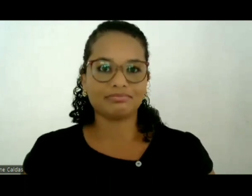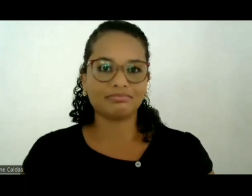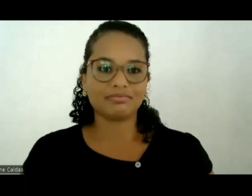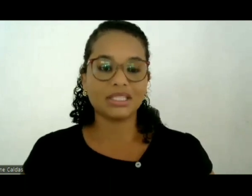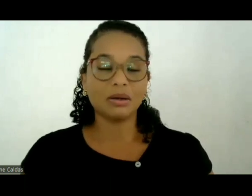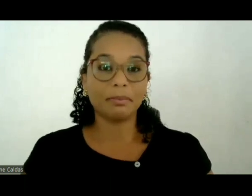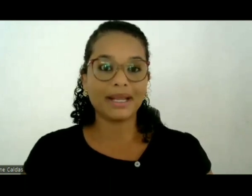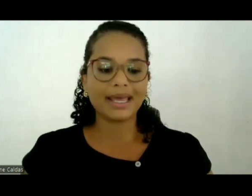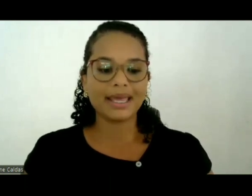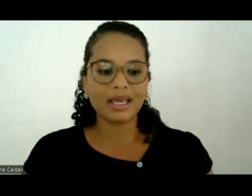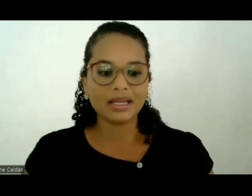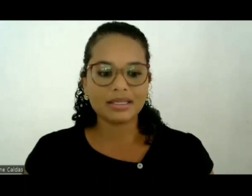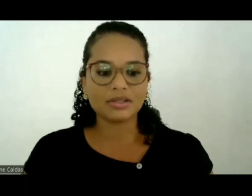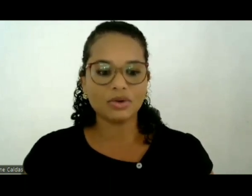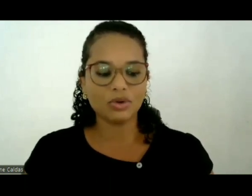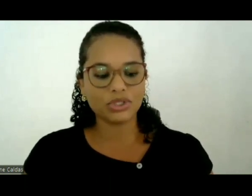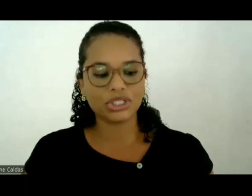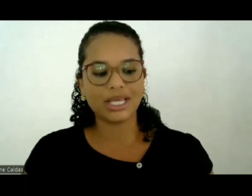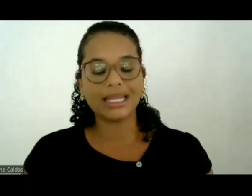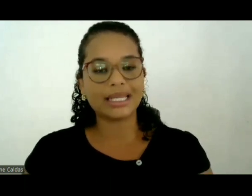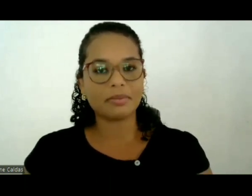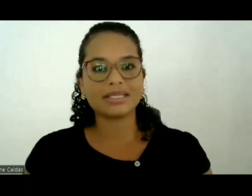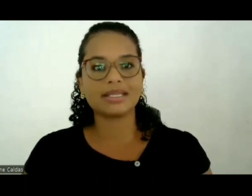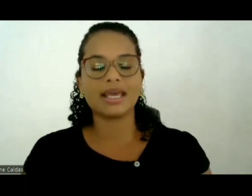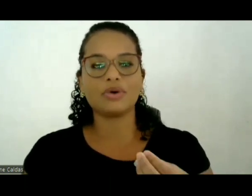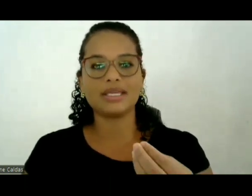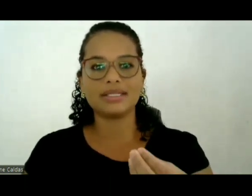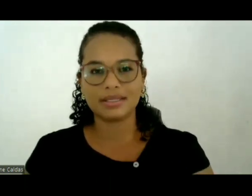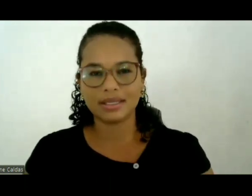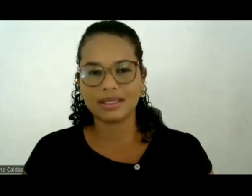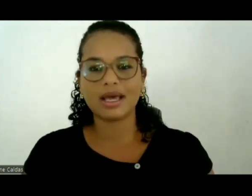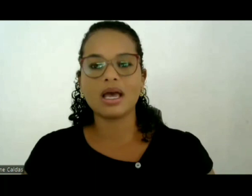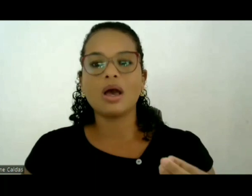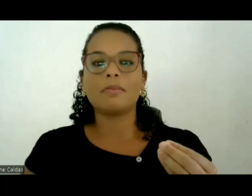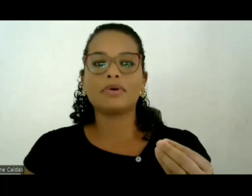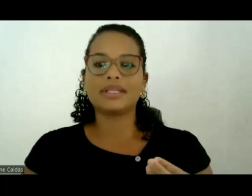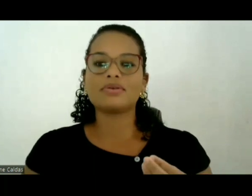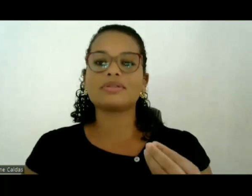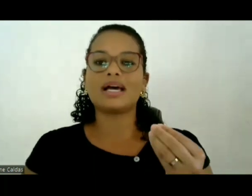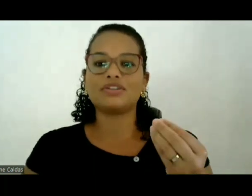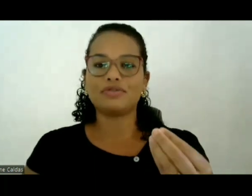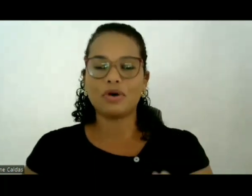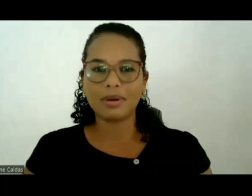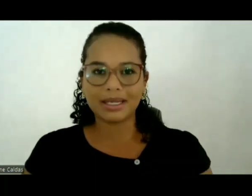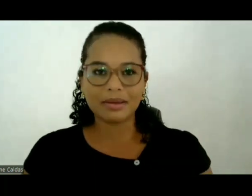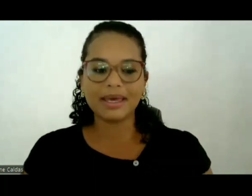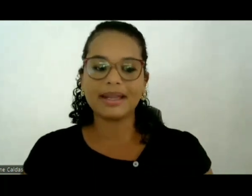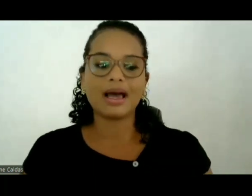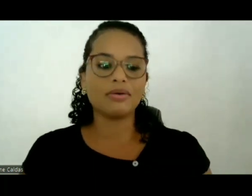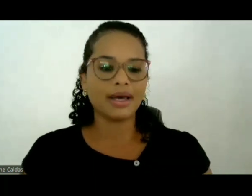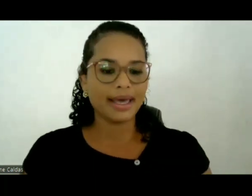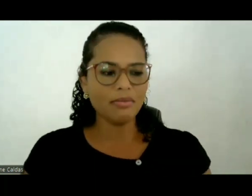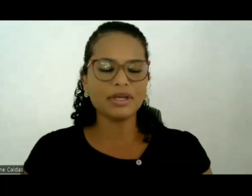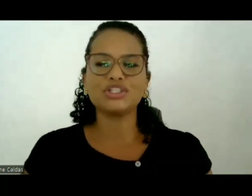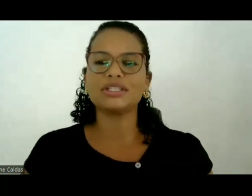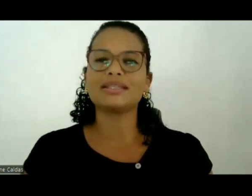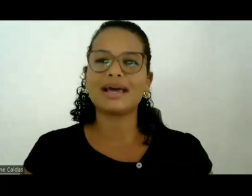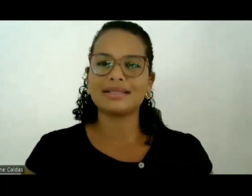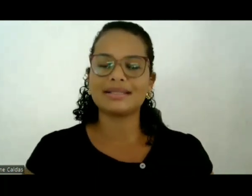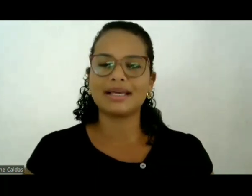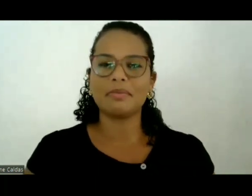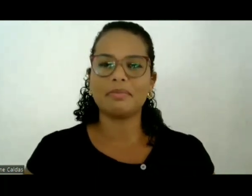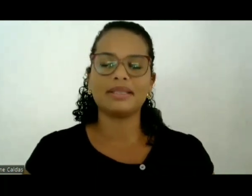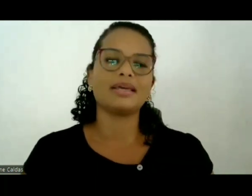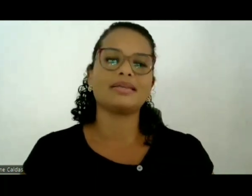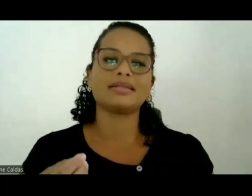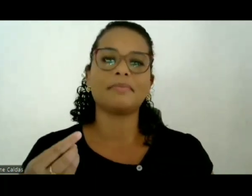proibida. Então, para eles, hoje, a Libra ser reconhecida, poder usar de forma liberal, realmente